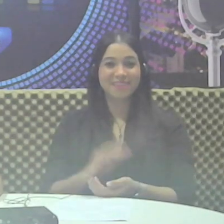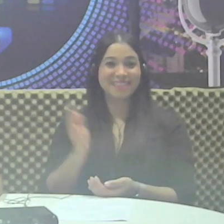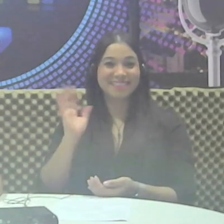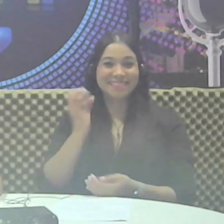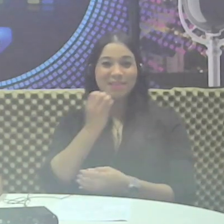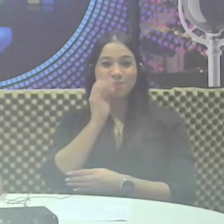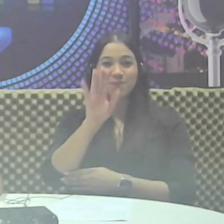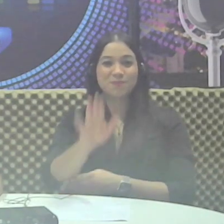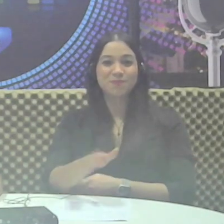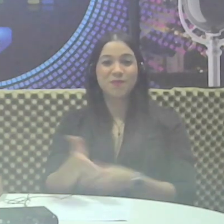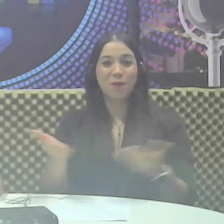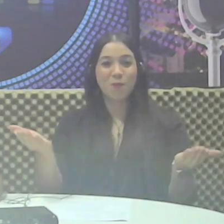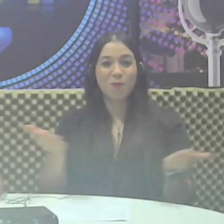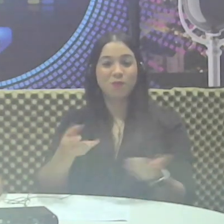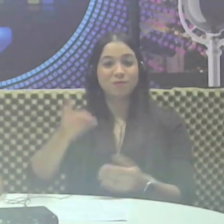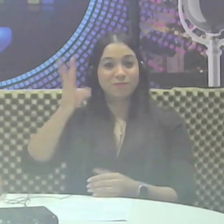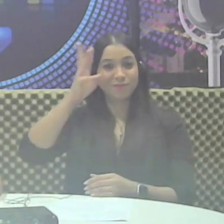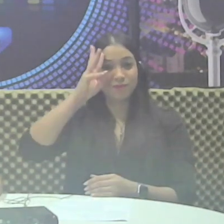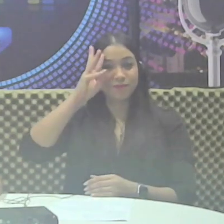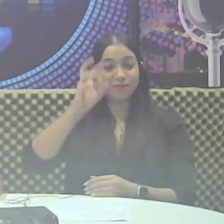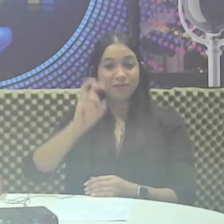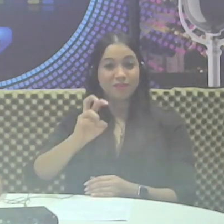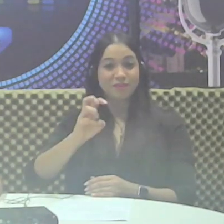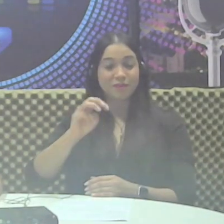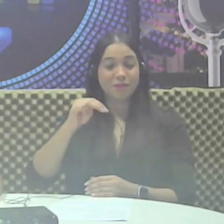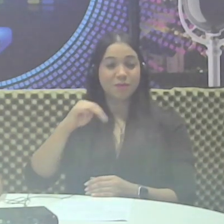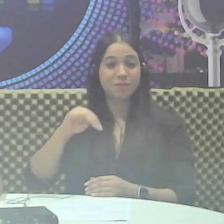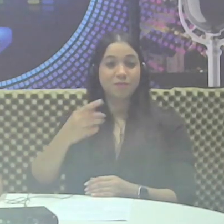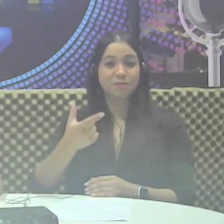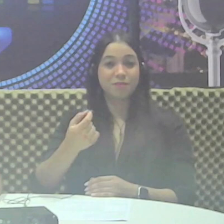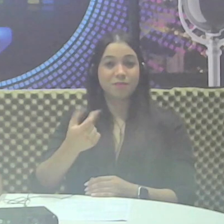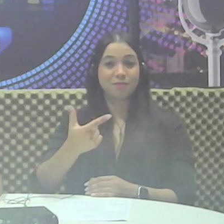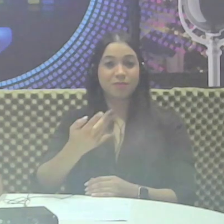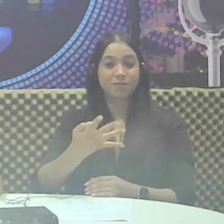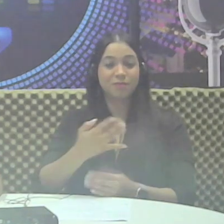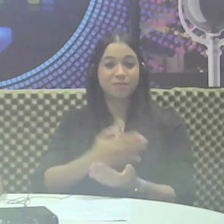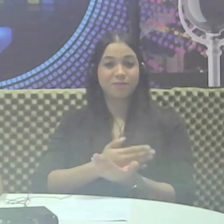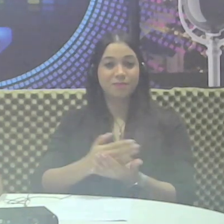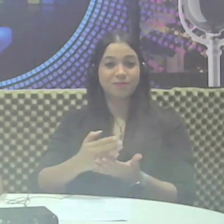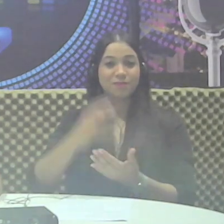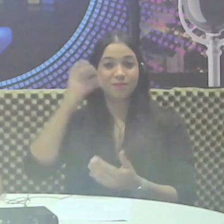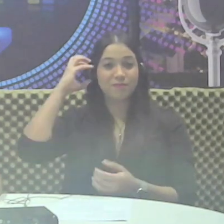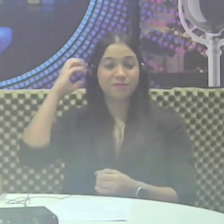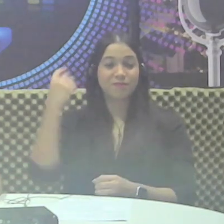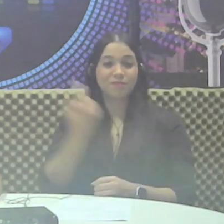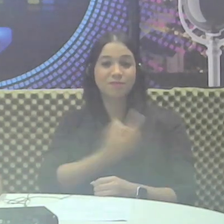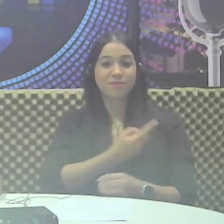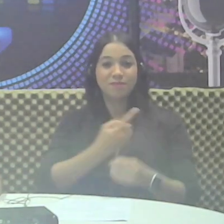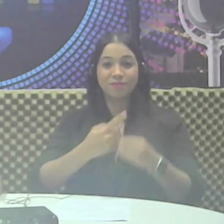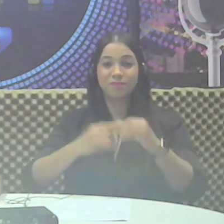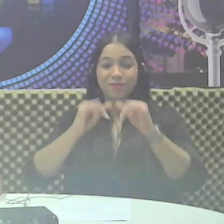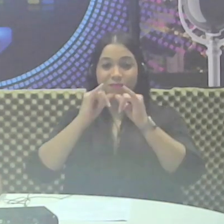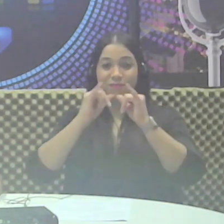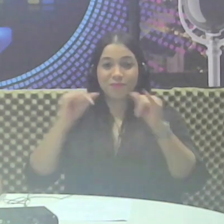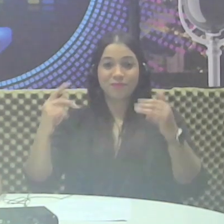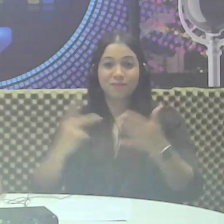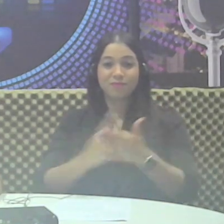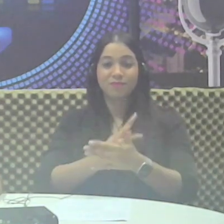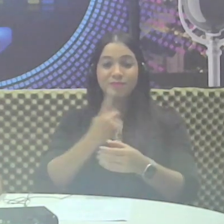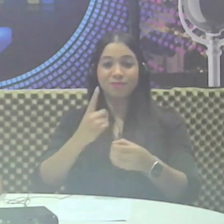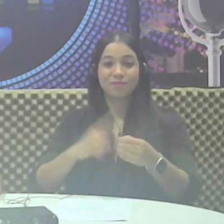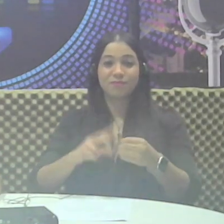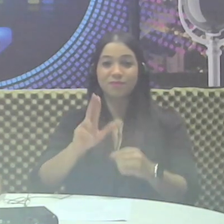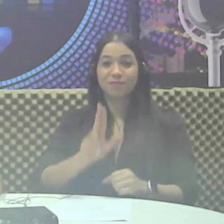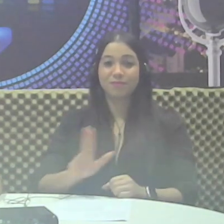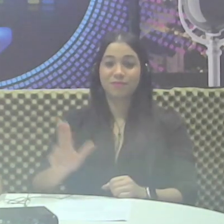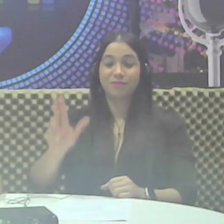Olá, boa tarde. Hoje é terça-feira, dia 5 de março de 2024. Está no ar a Rádio Nossa Cidade com boletim de notícias sobre o que